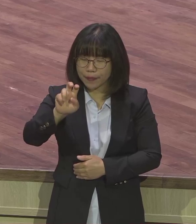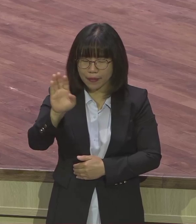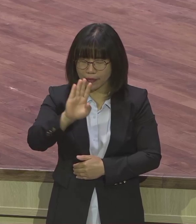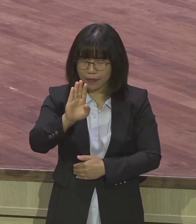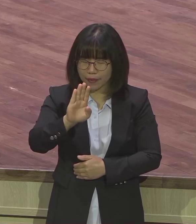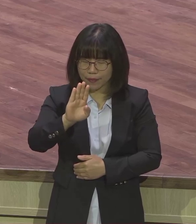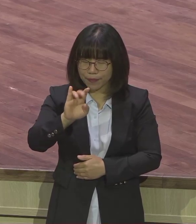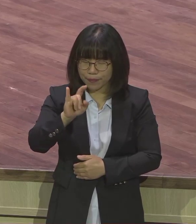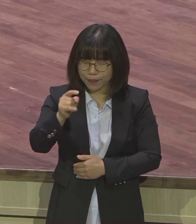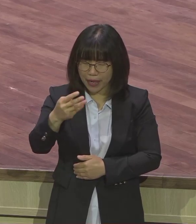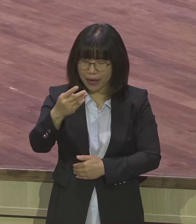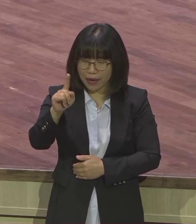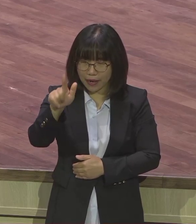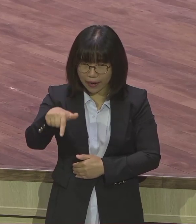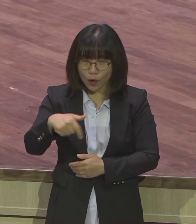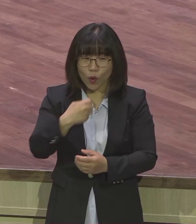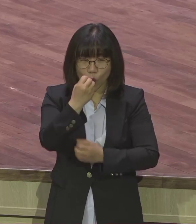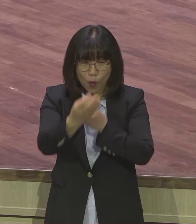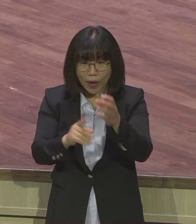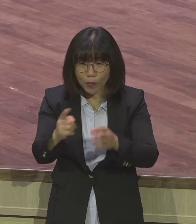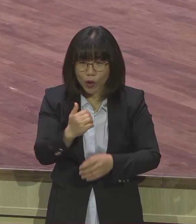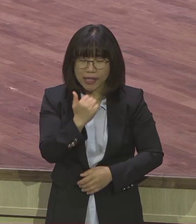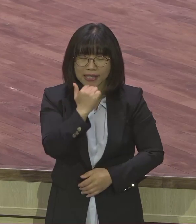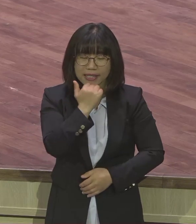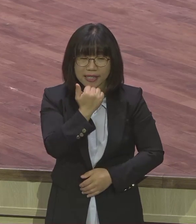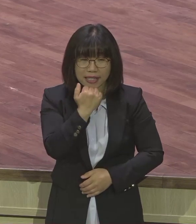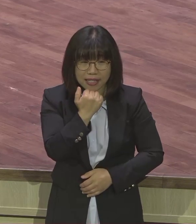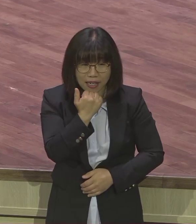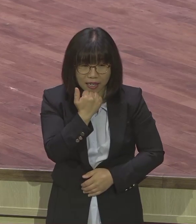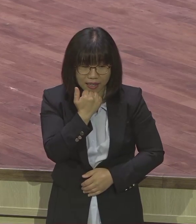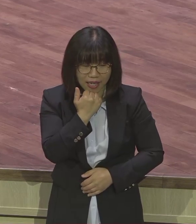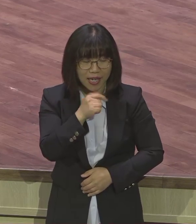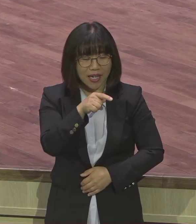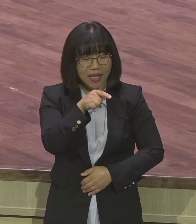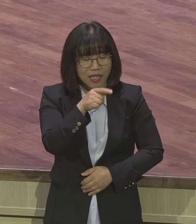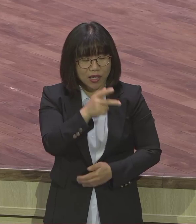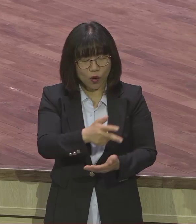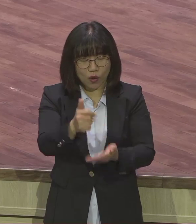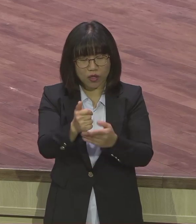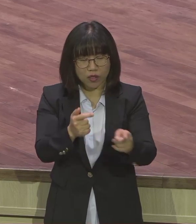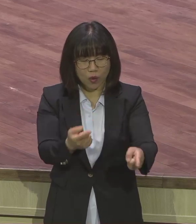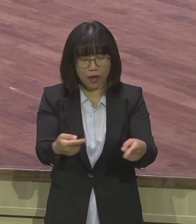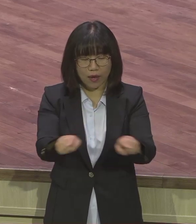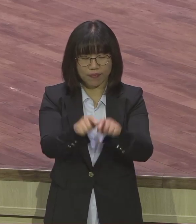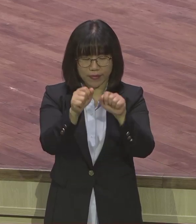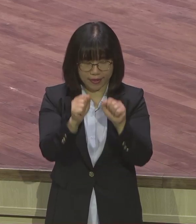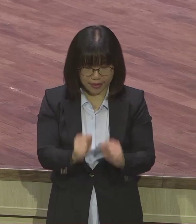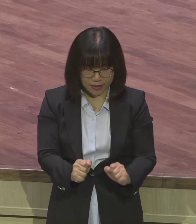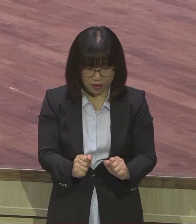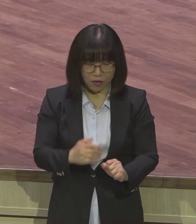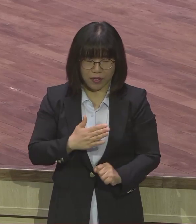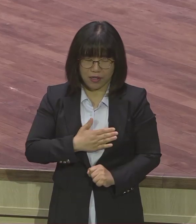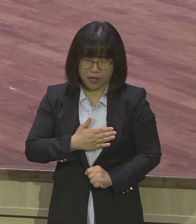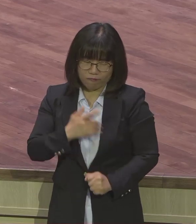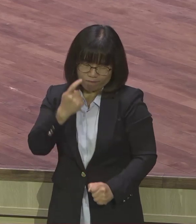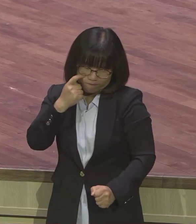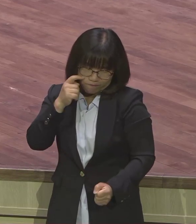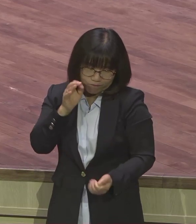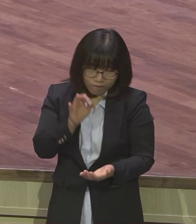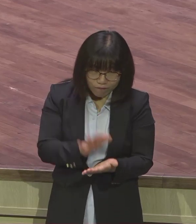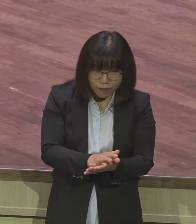합니다. 창세기 26장 28절에 보면요 여호와께서 너와 함께 계심을 우리가 분명히 보았으므로